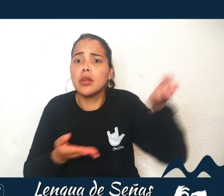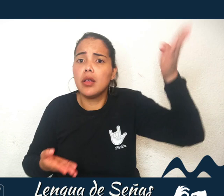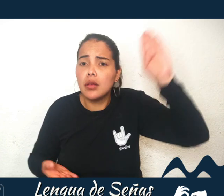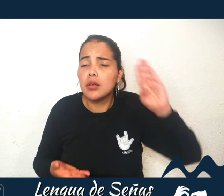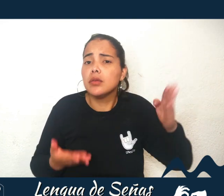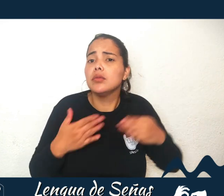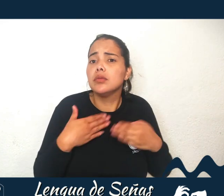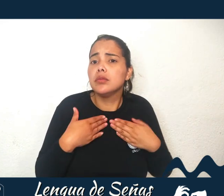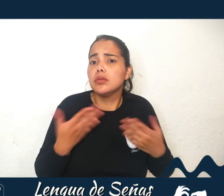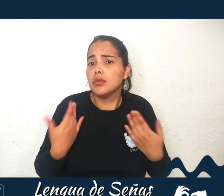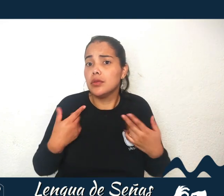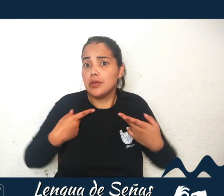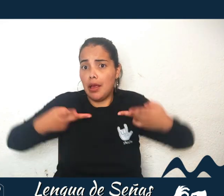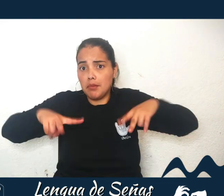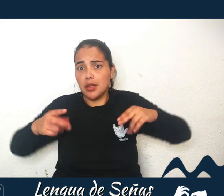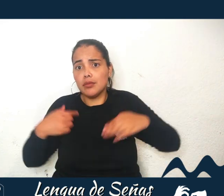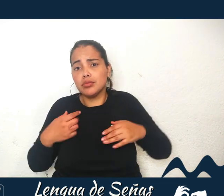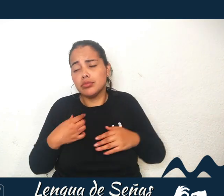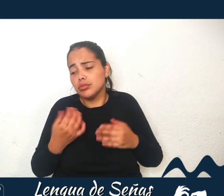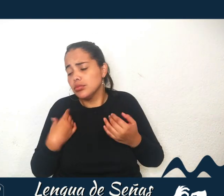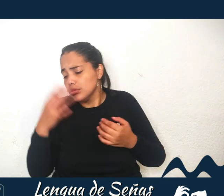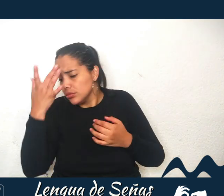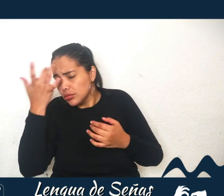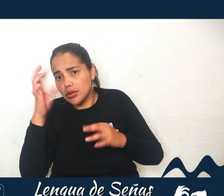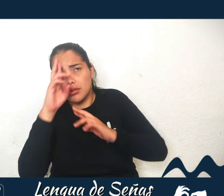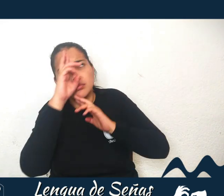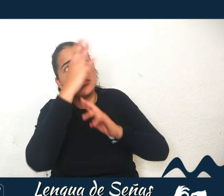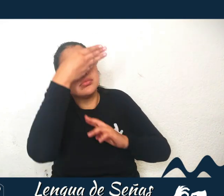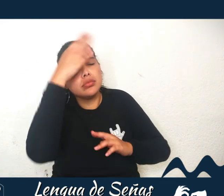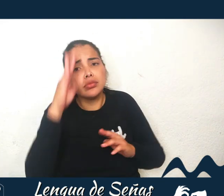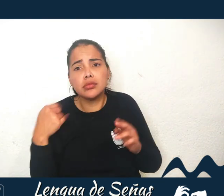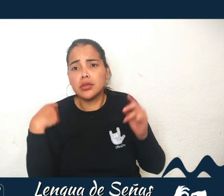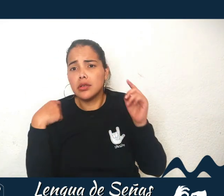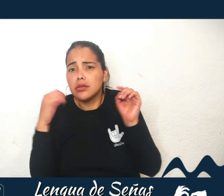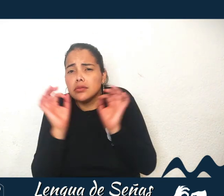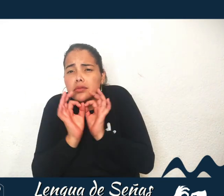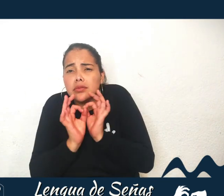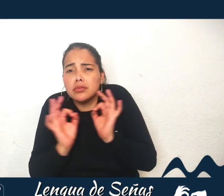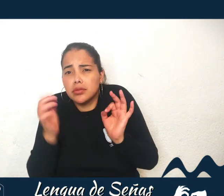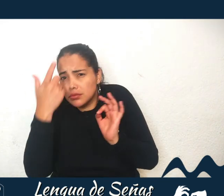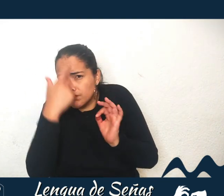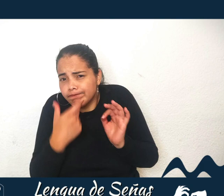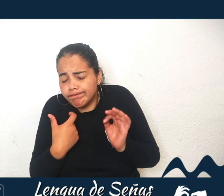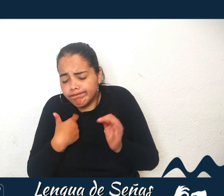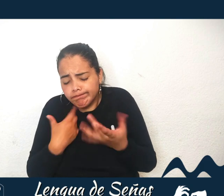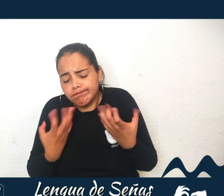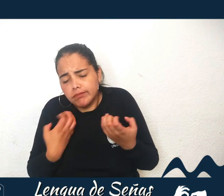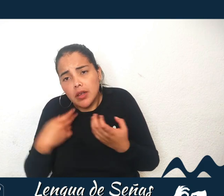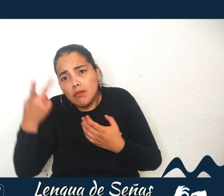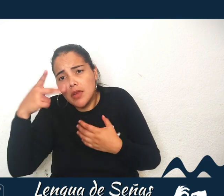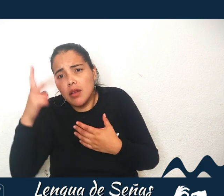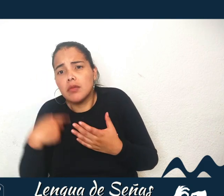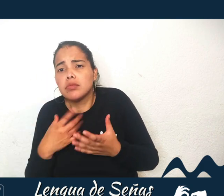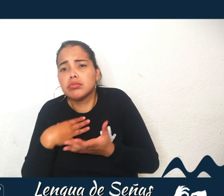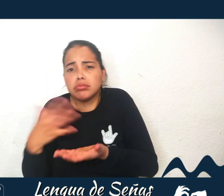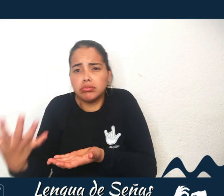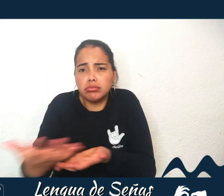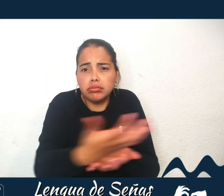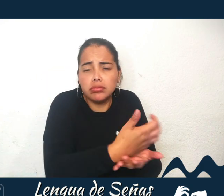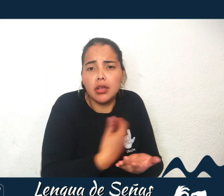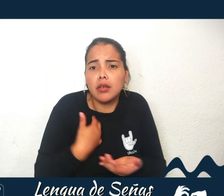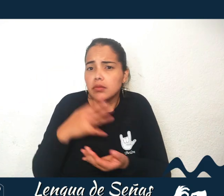sirviendo en algo santo, en algo sagrado. Entonces Pablo utiliza el servicio de